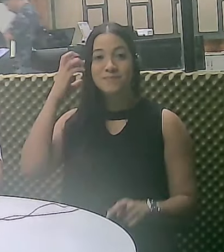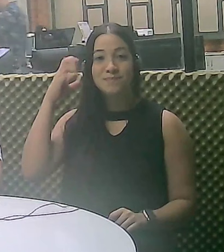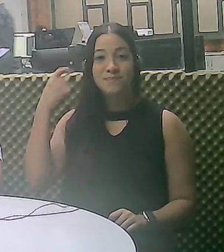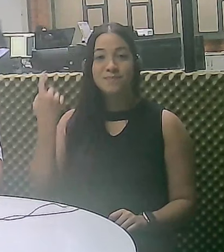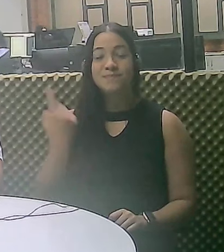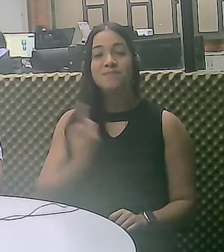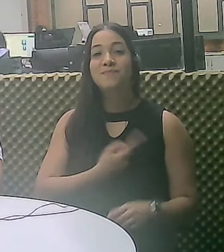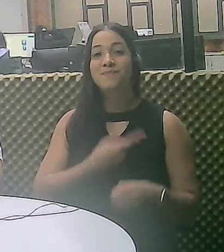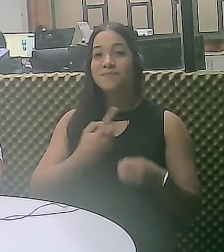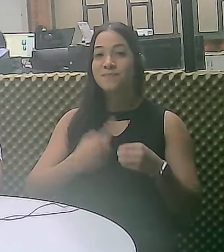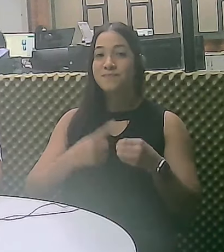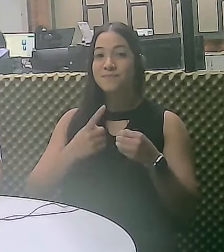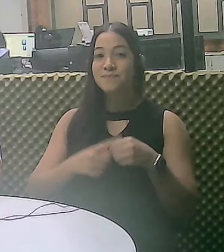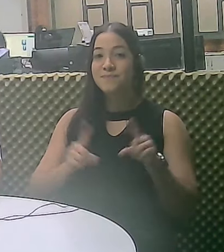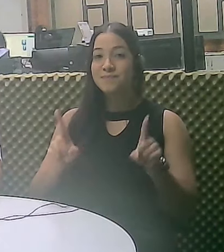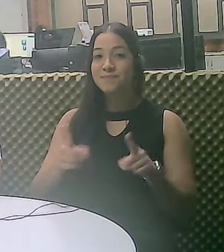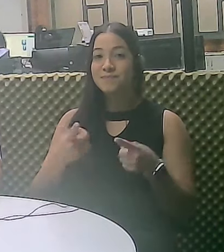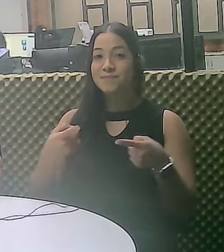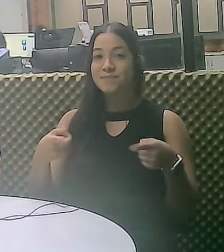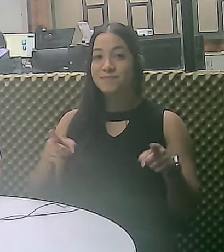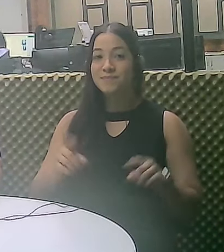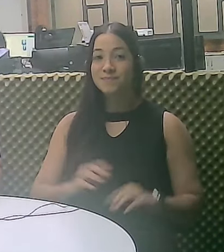Rádio Nossa Cidade.